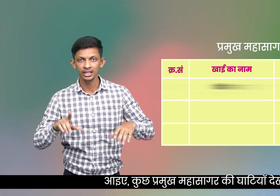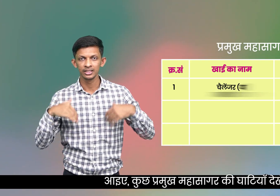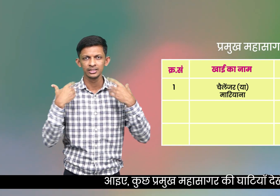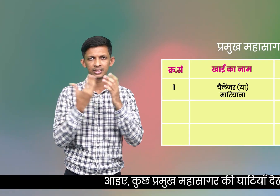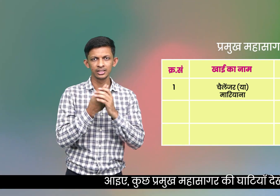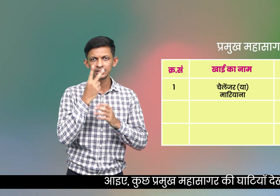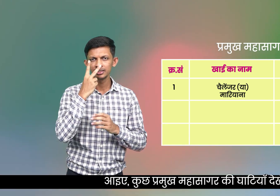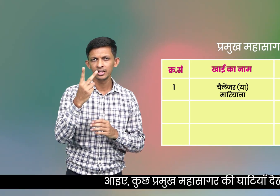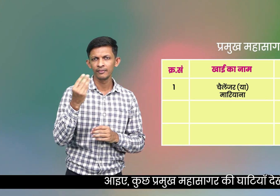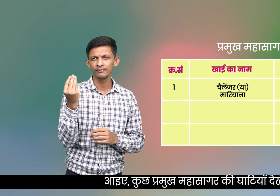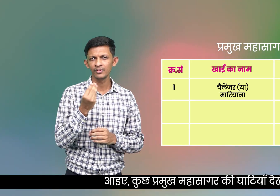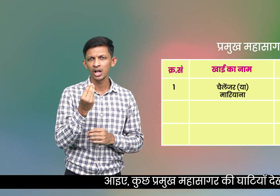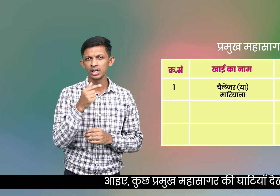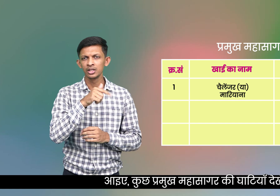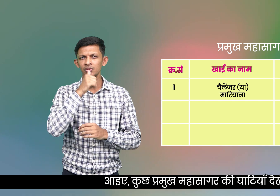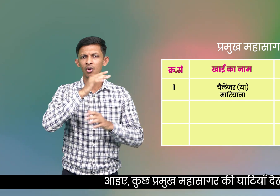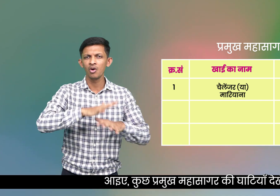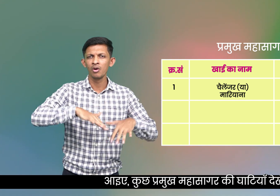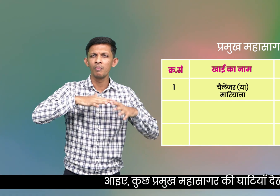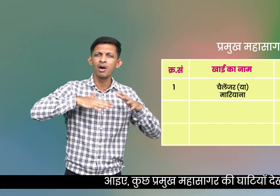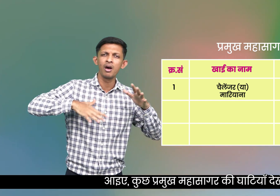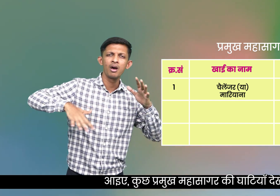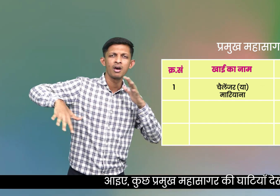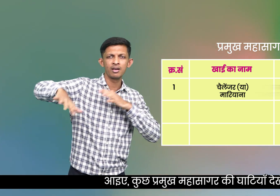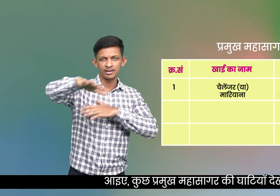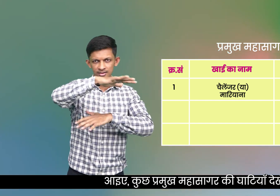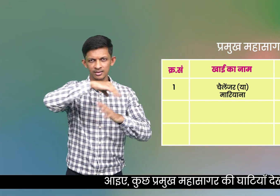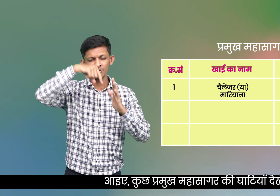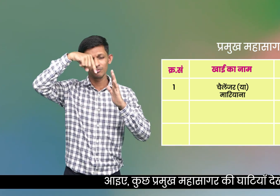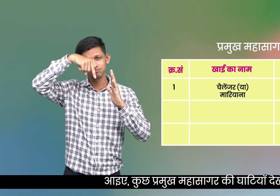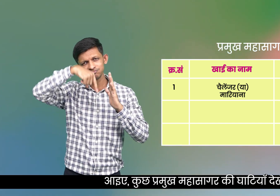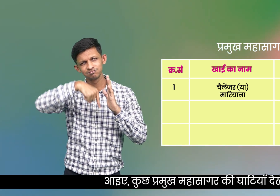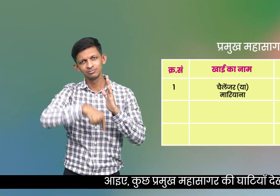आइए कुछ प्रमुख महासागर की घाटियां देखें।